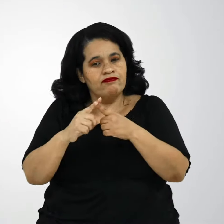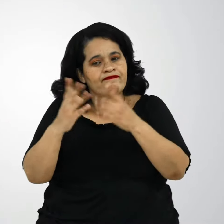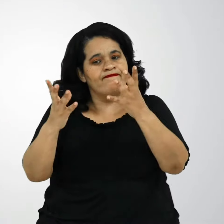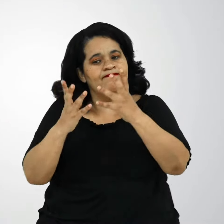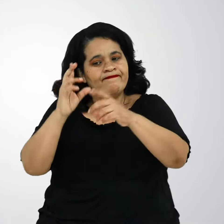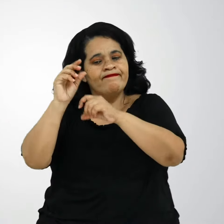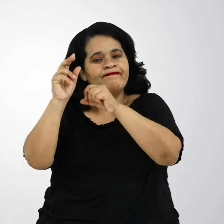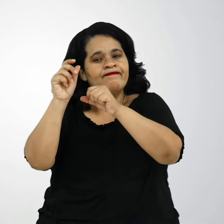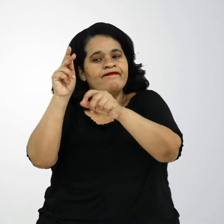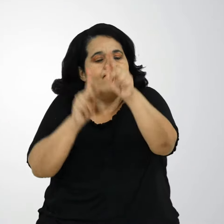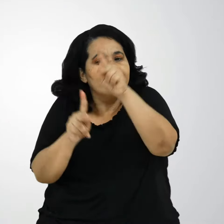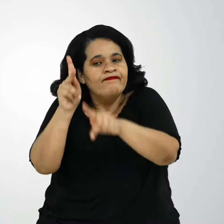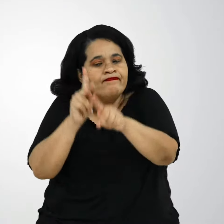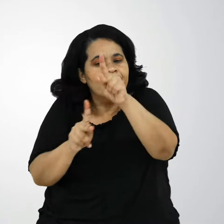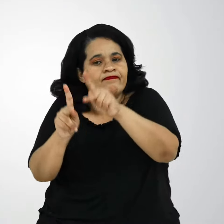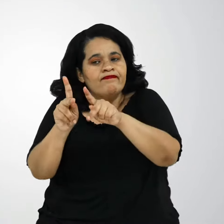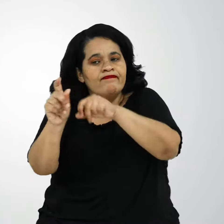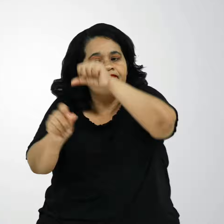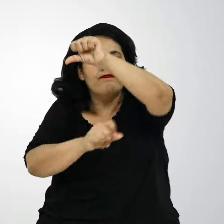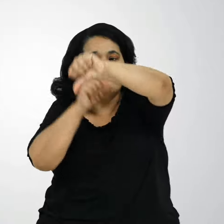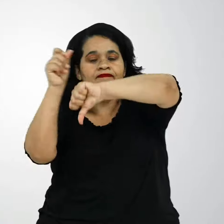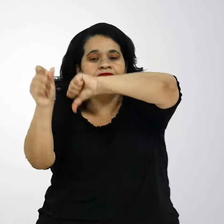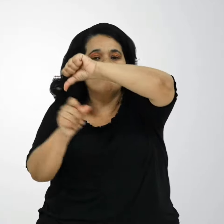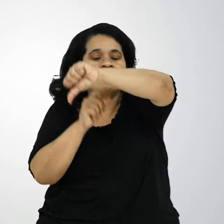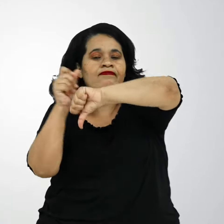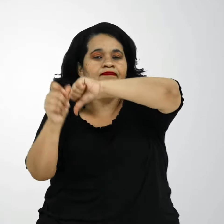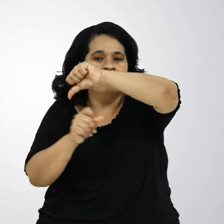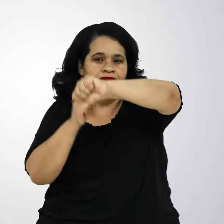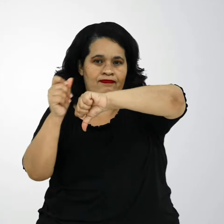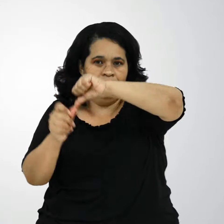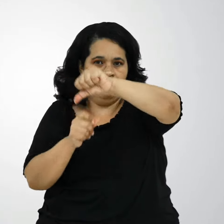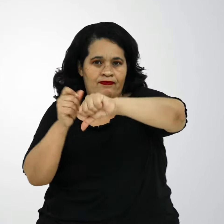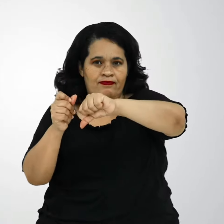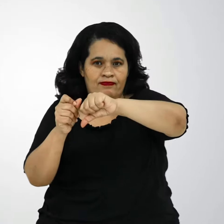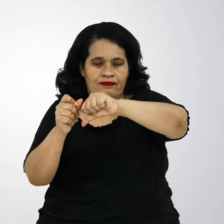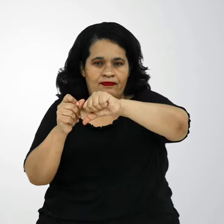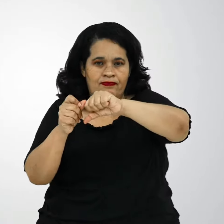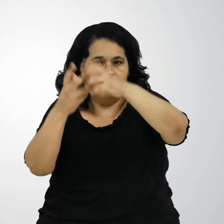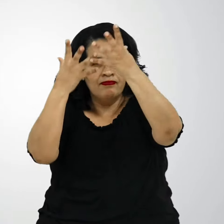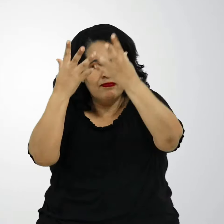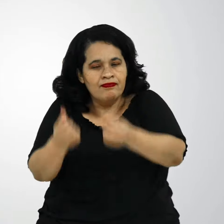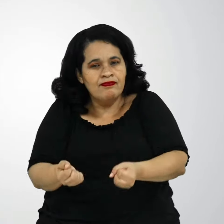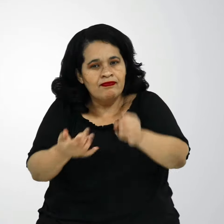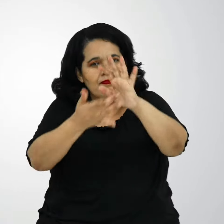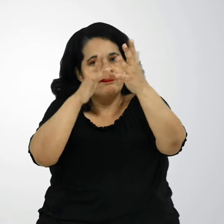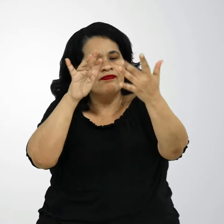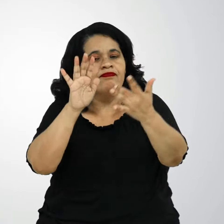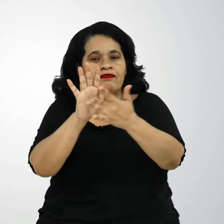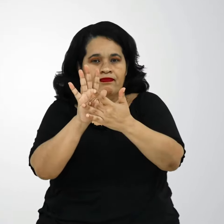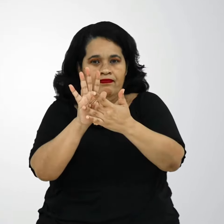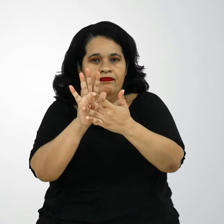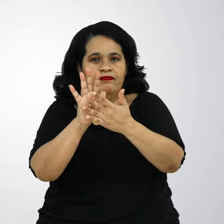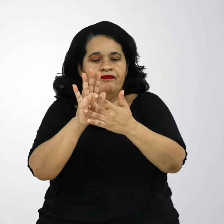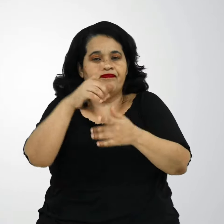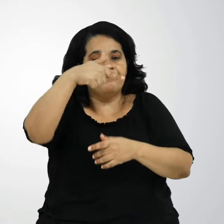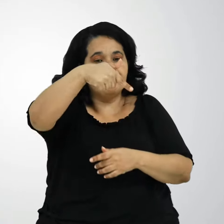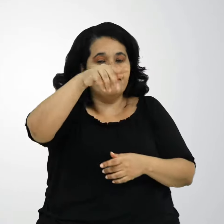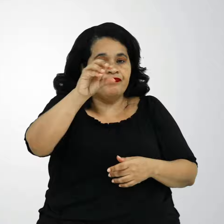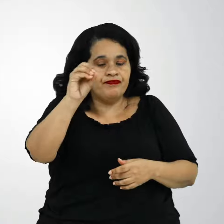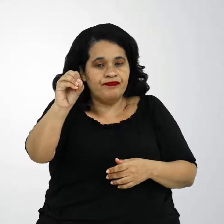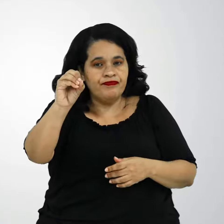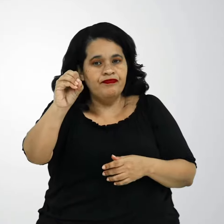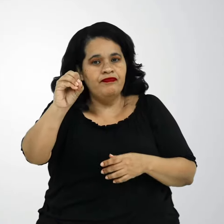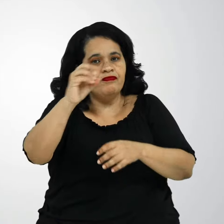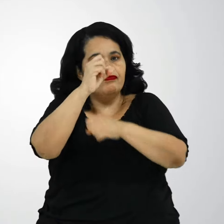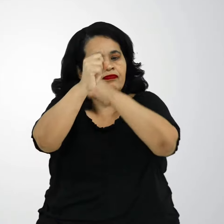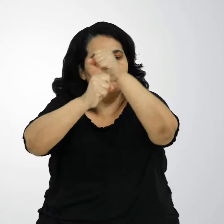incluir todos os povos, né, que vão aceitar o Cristo. Os 70 anos diz isso. Então, sabemos que o plano